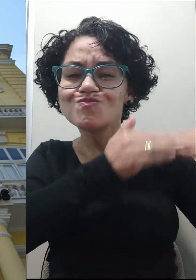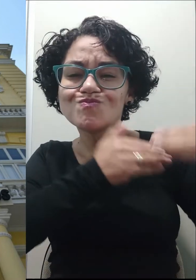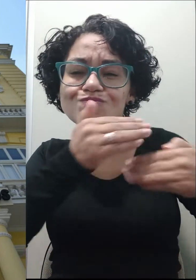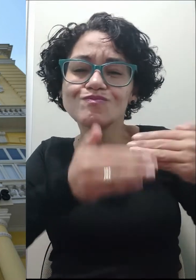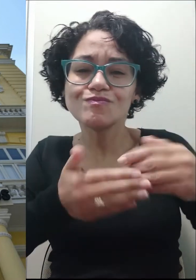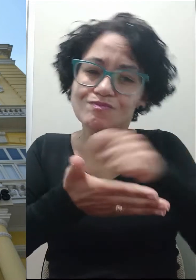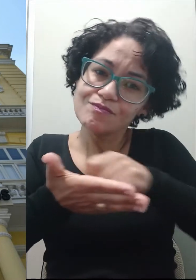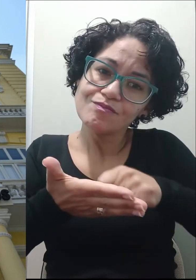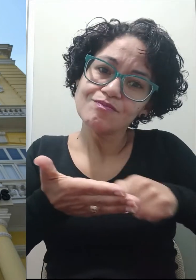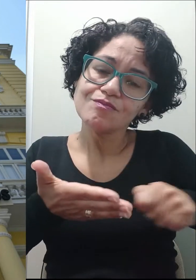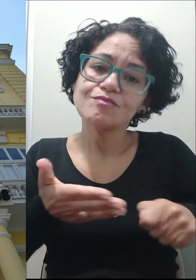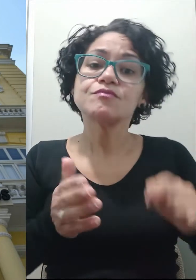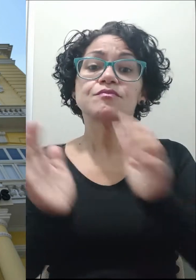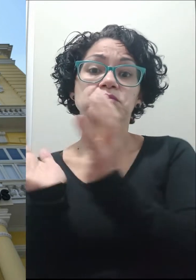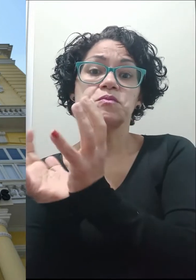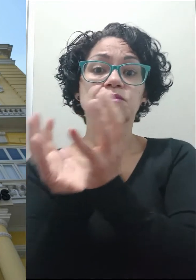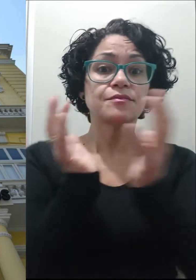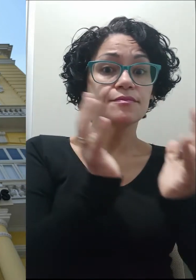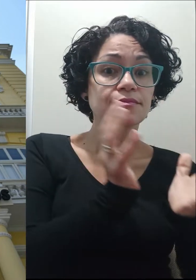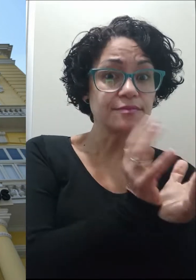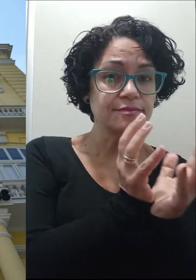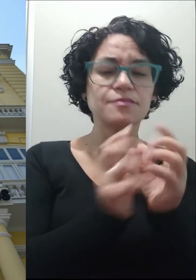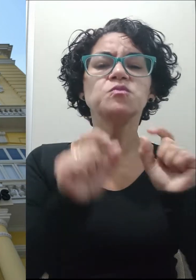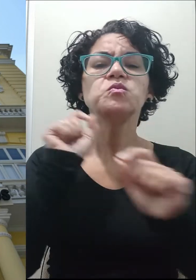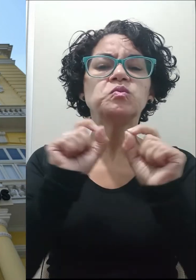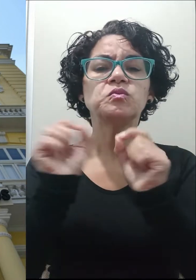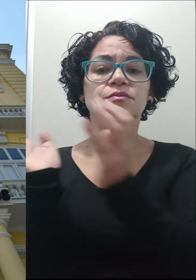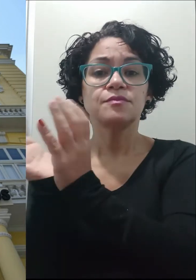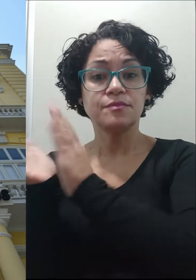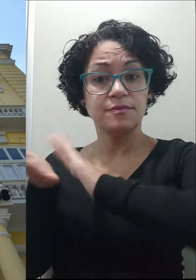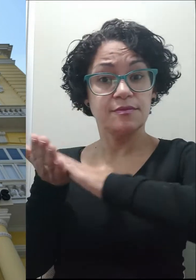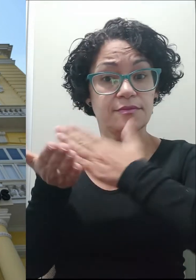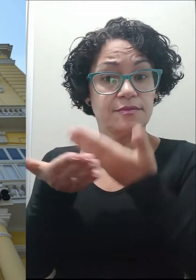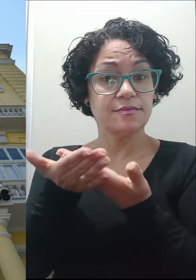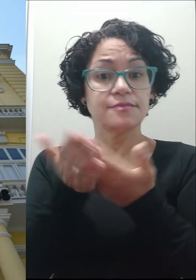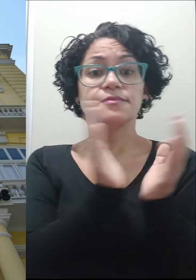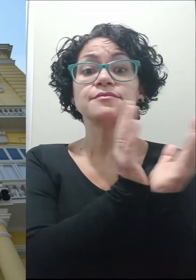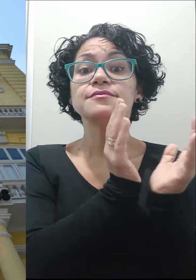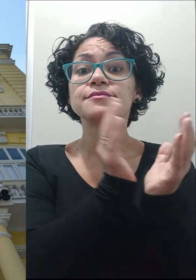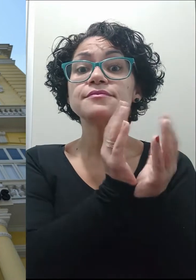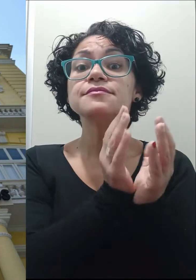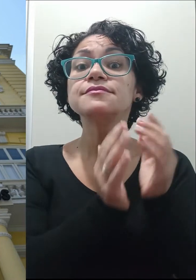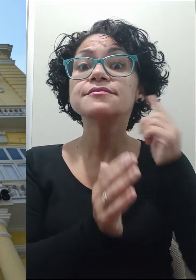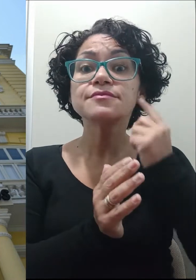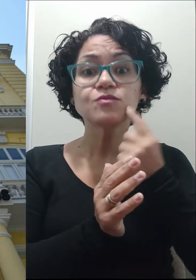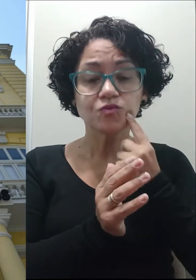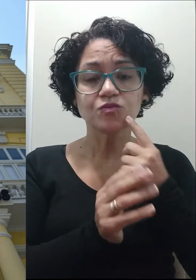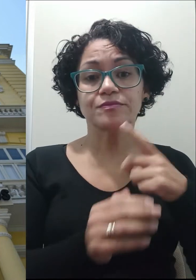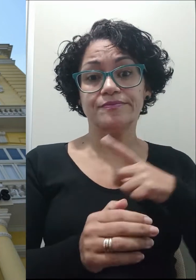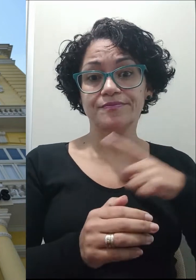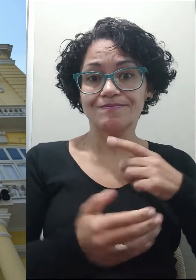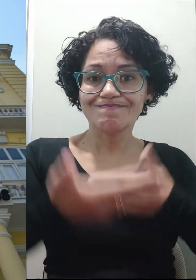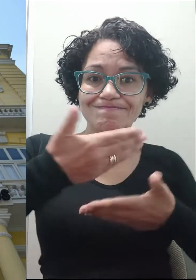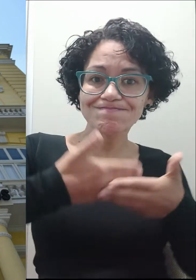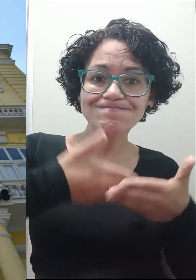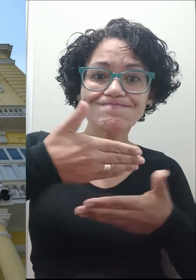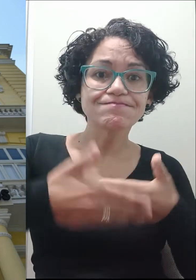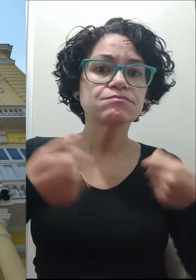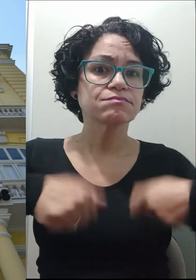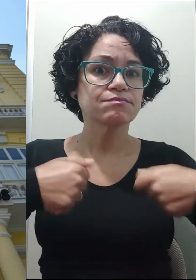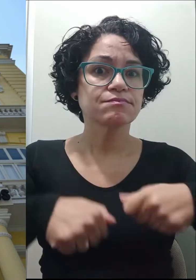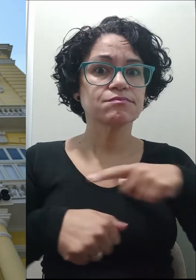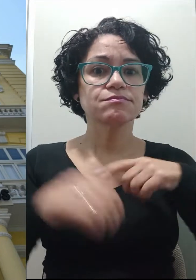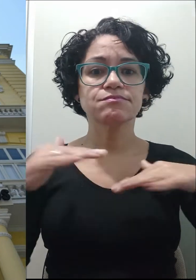grupos envolvidos, sujeitos surdos e intérpretes, torna-se necessário para